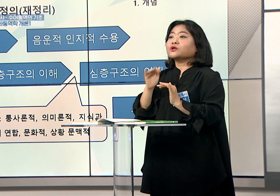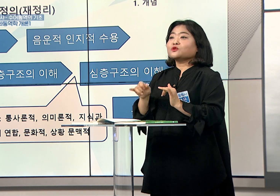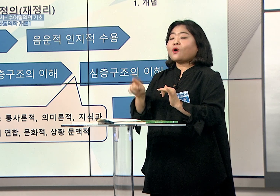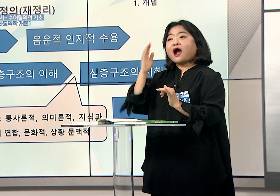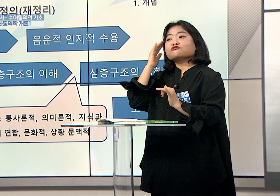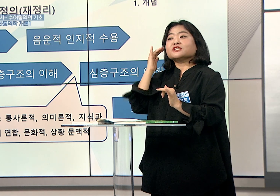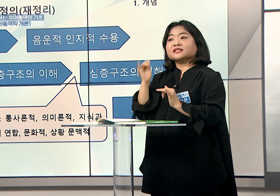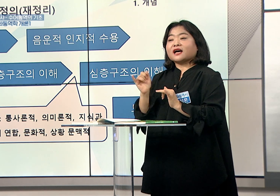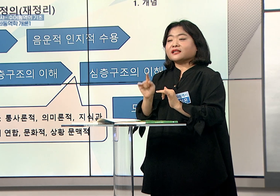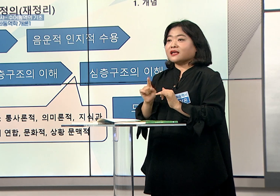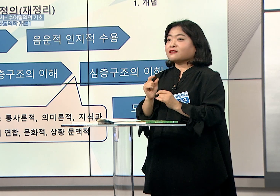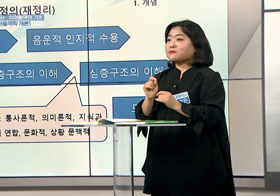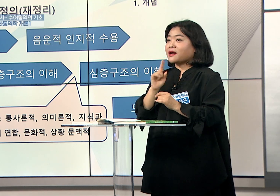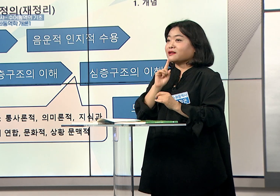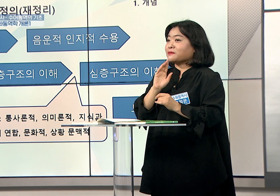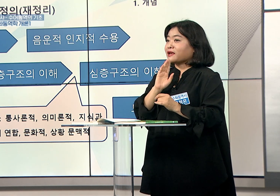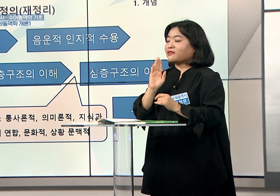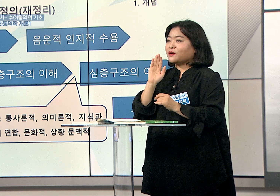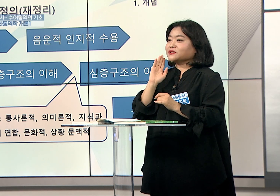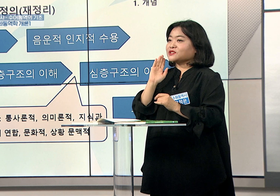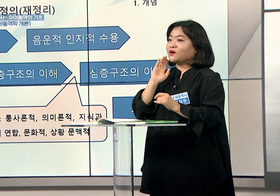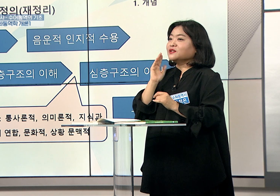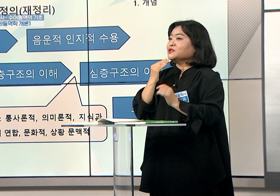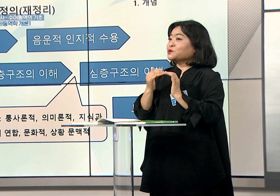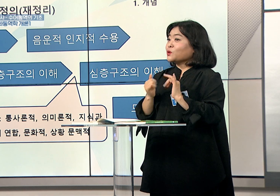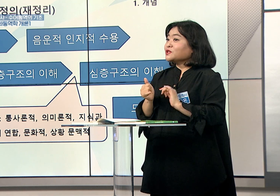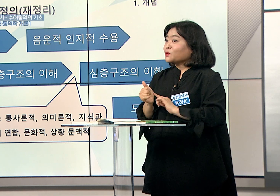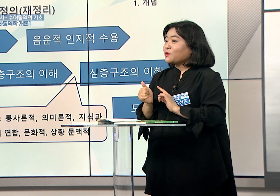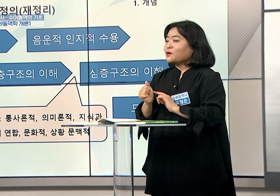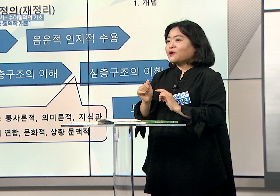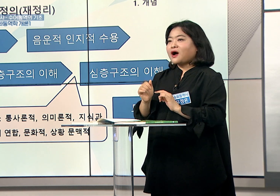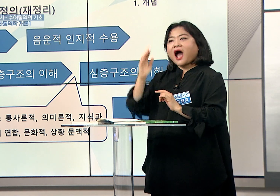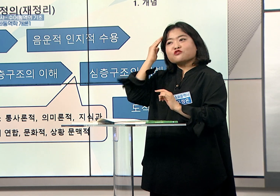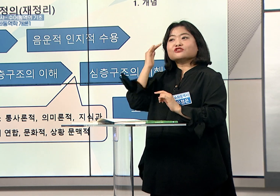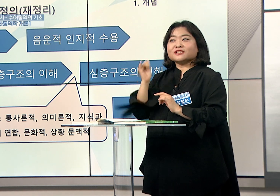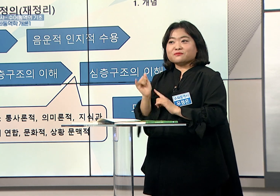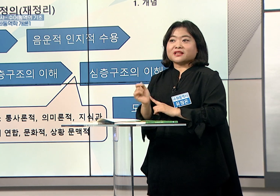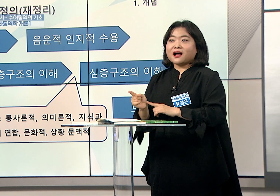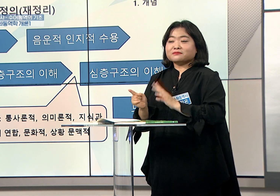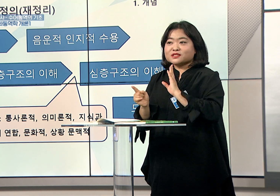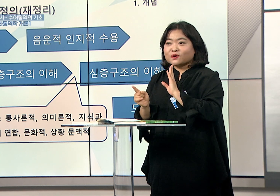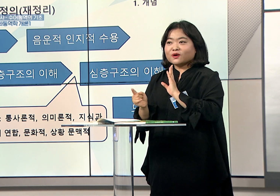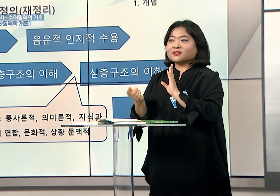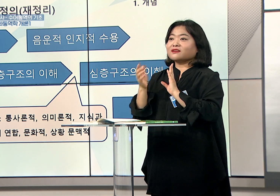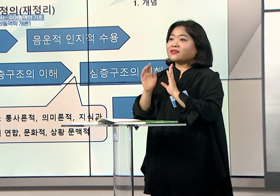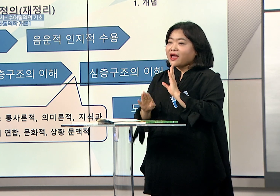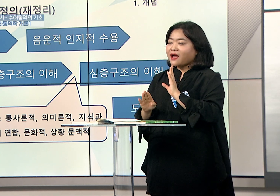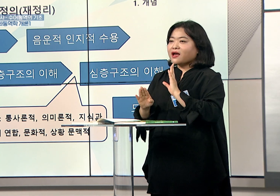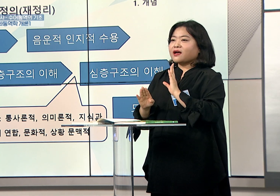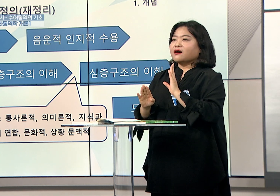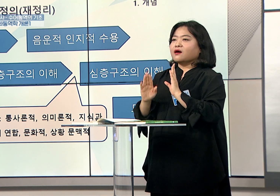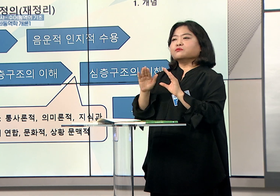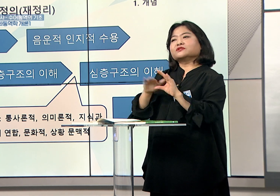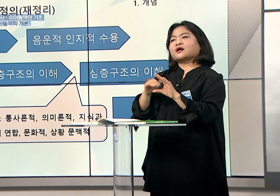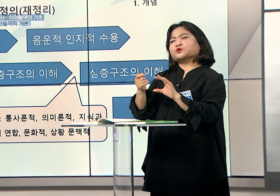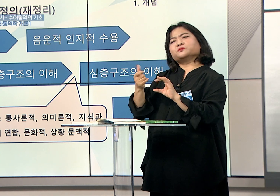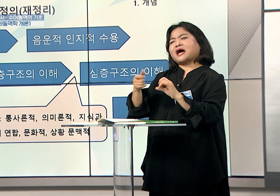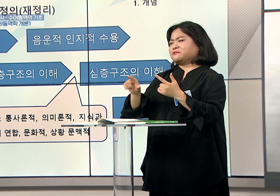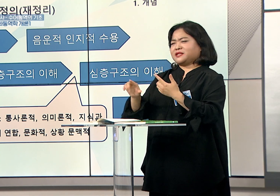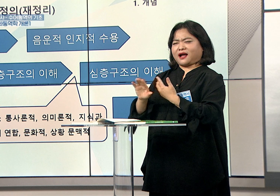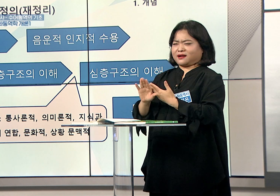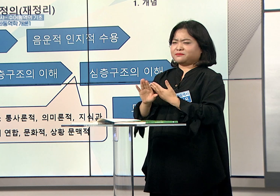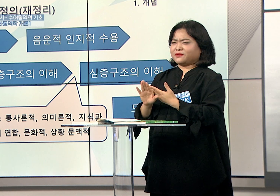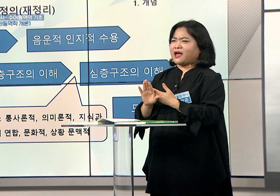농인입니다. 이 농인도 한국인, 이렇게 말하는 게 맞겠네요. 그렇죠? 농인도 한국인입니다. 맞죠? 그런데 문화가